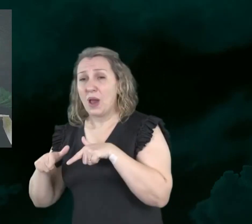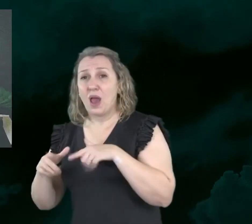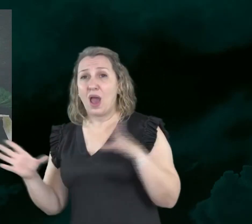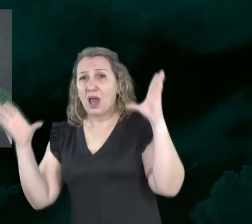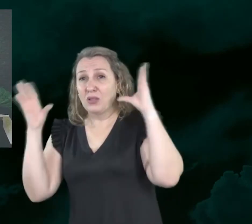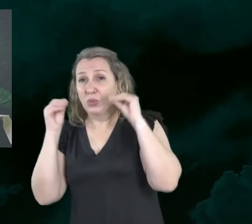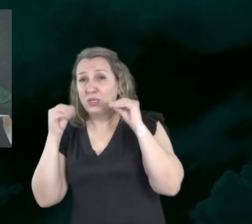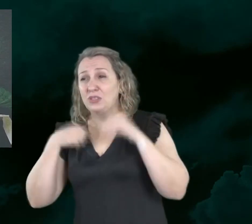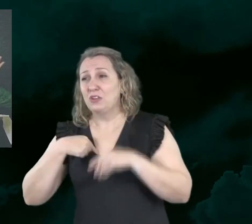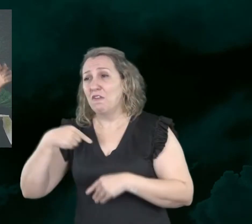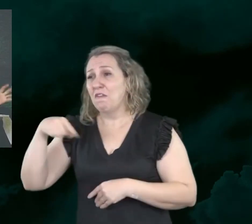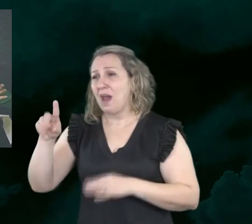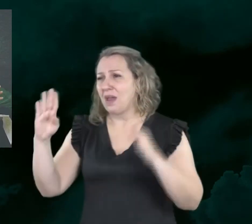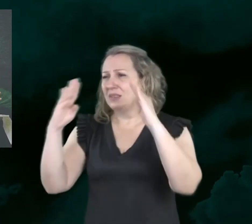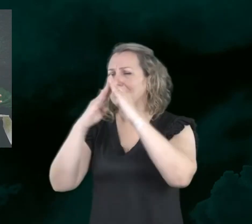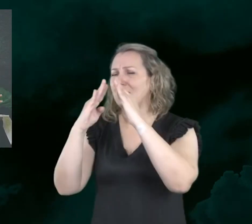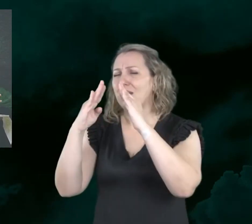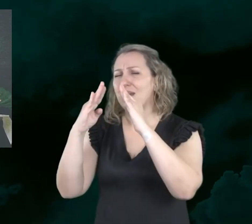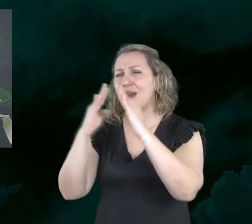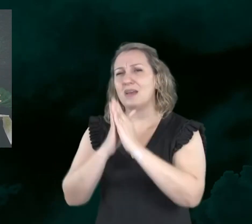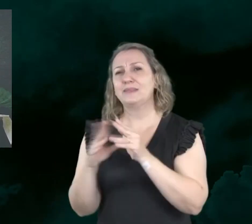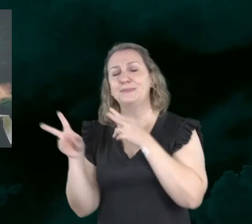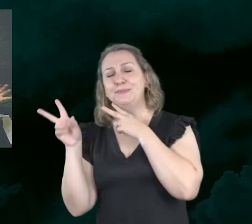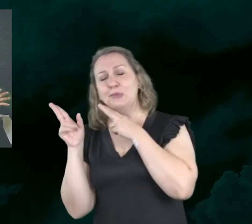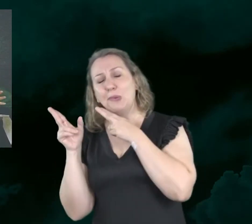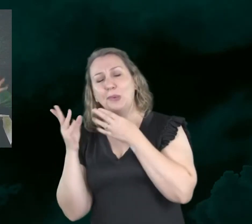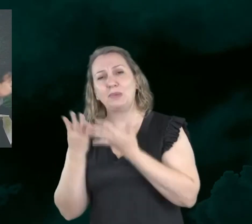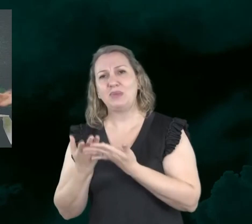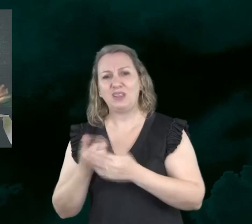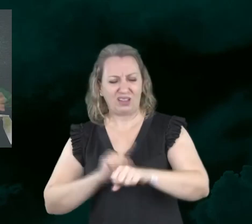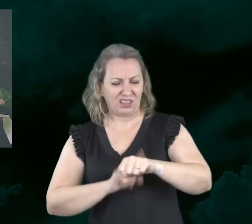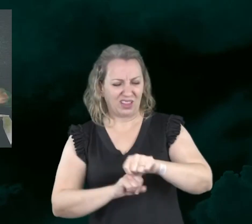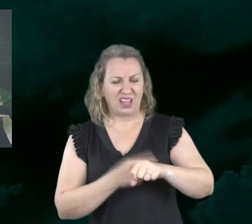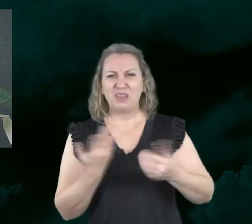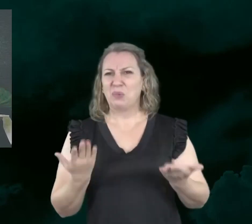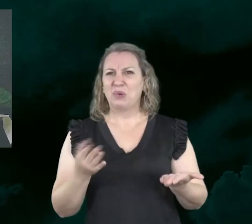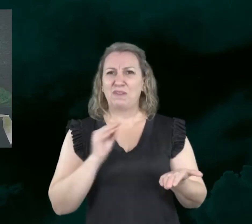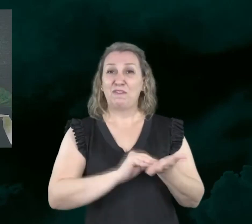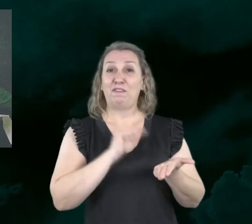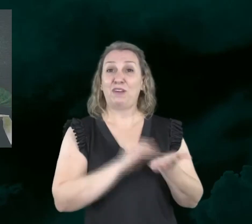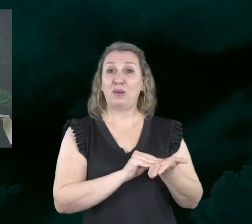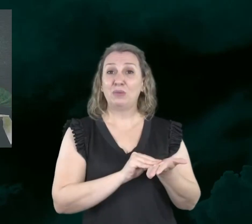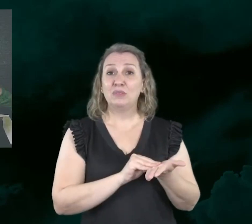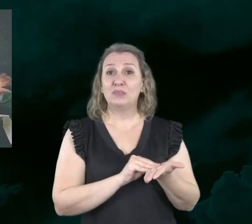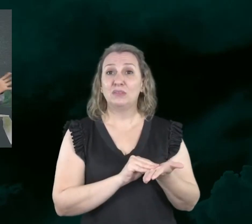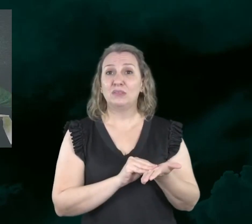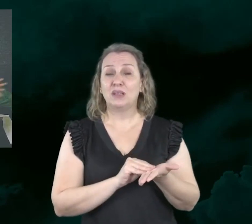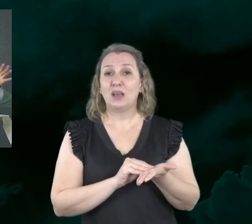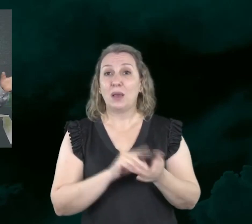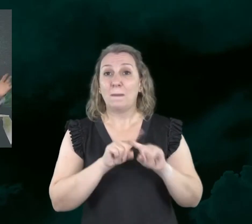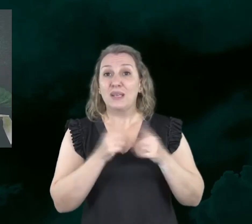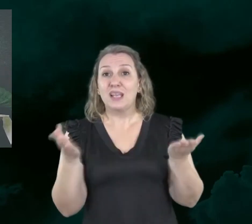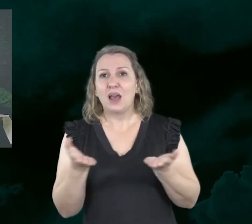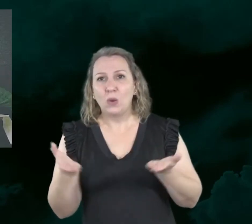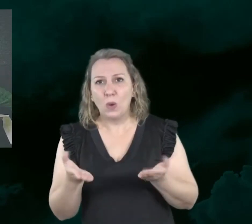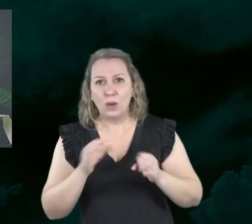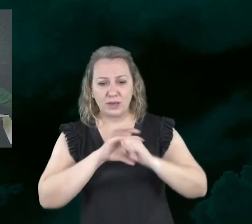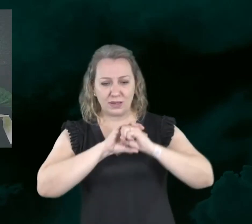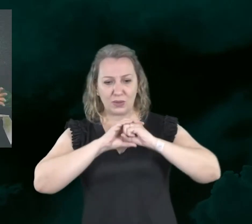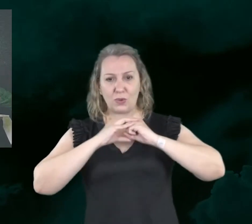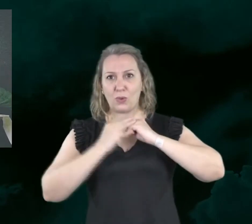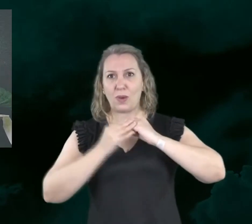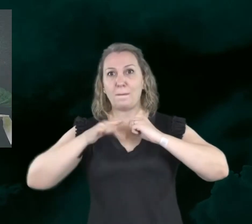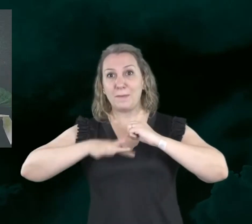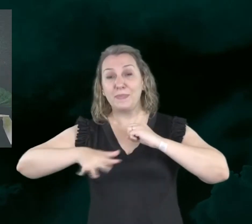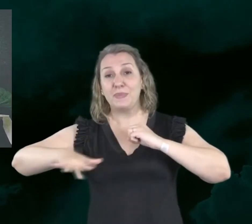na pandemia, muitos estão tendo tempo de refletir um pouco sobre a sua vida, se faz sentido ou não faz sentido tudo isso que o